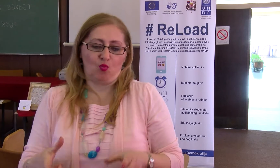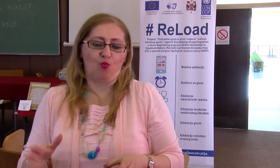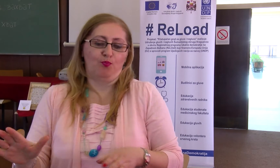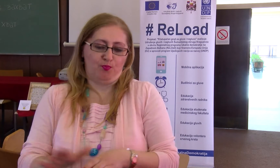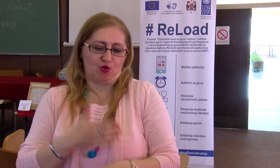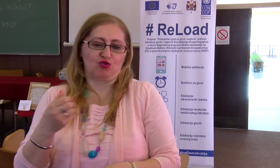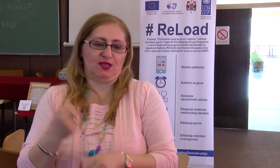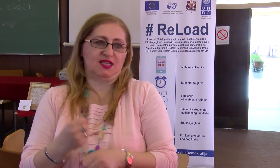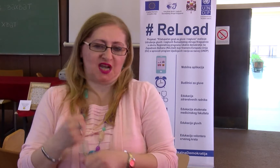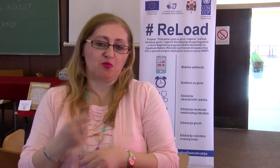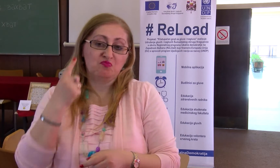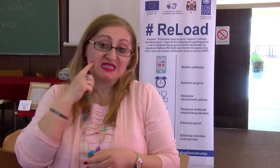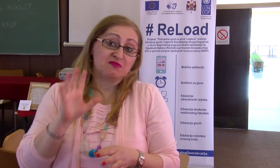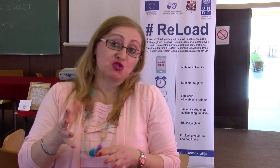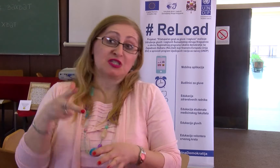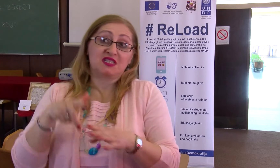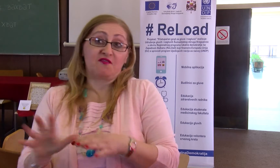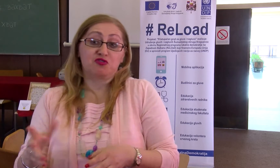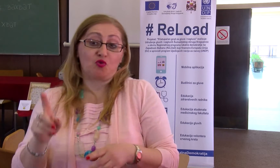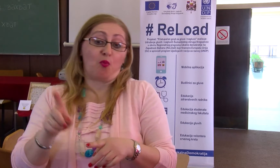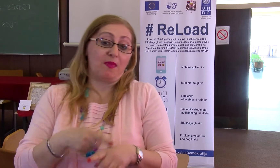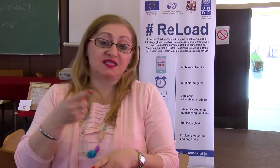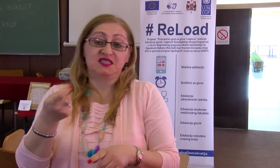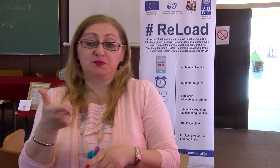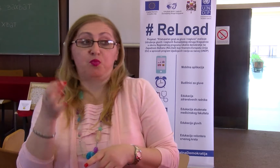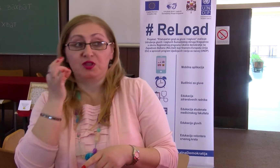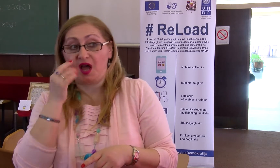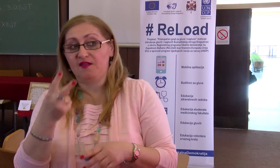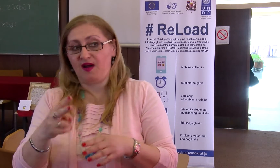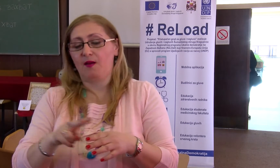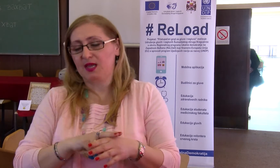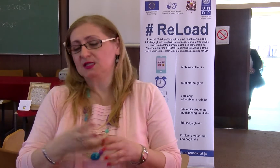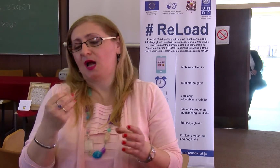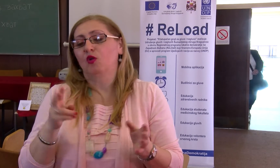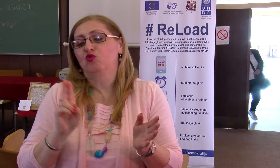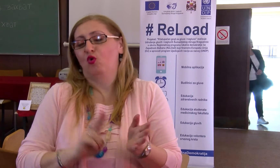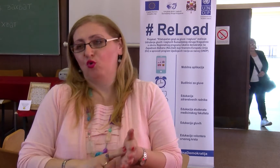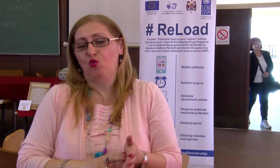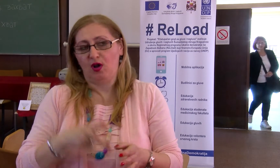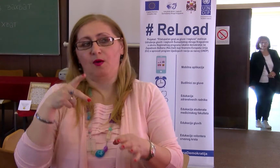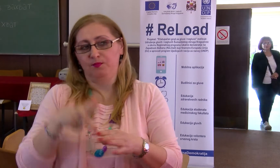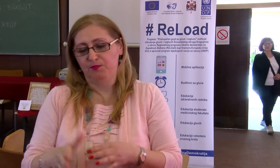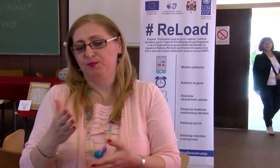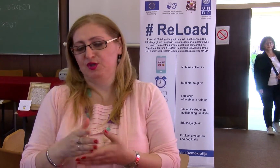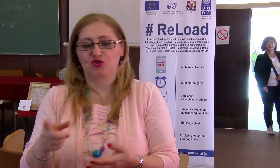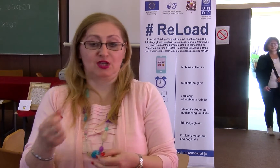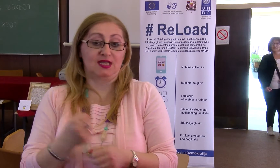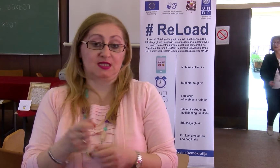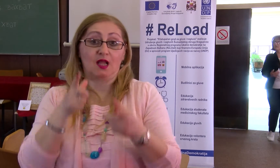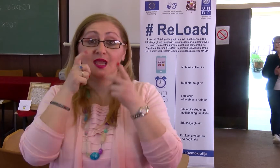zbog javnih nabavki prosto je to produžen otprilike nekih možda mesec do dva meseca. Do juna meseca svakako